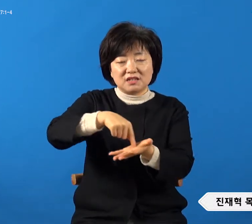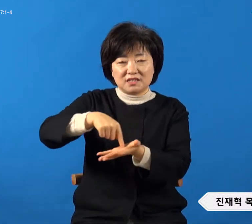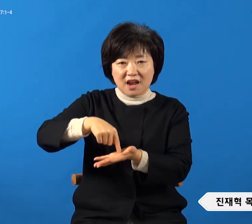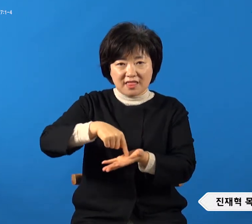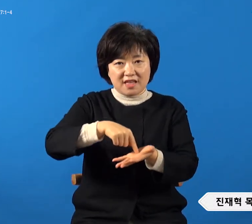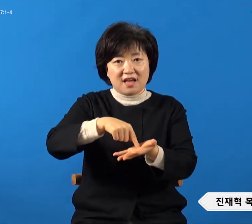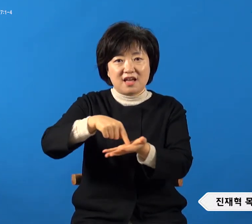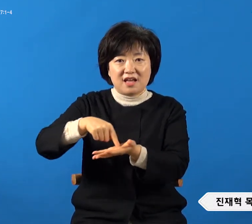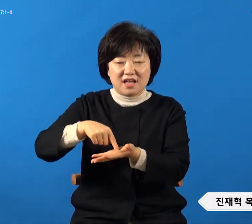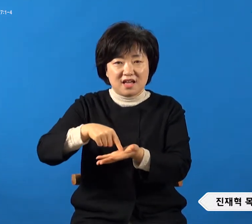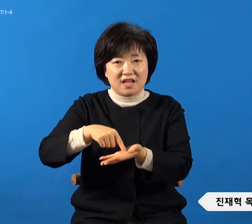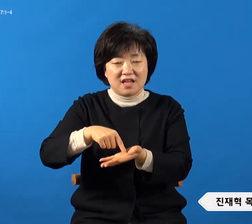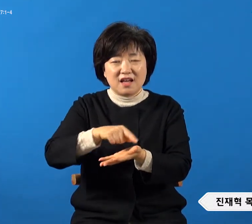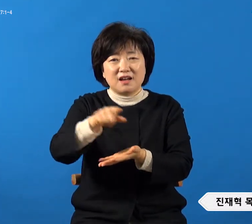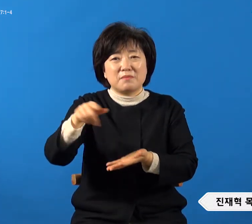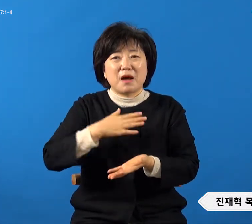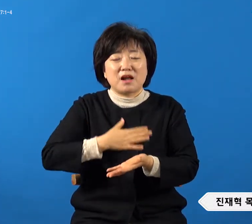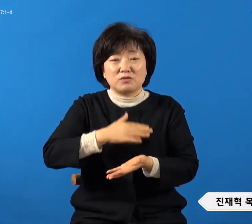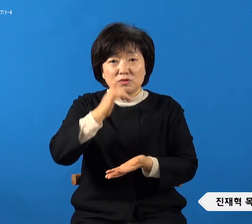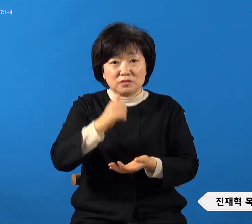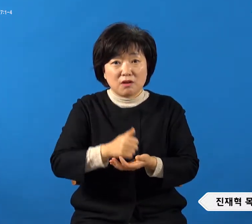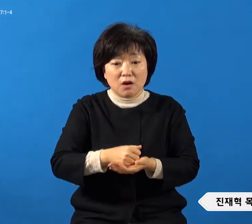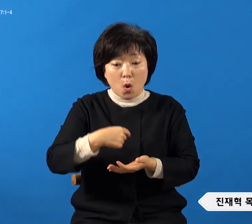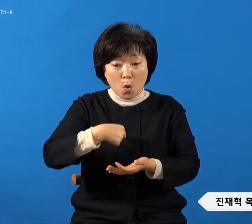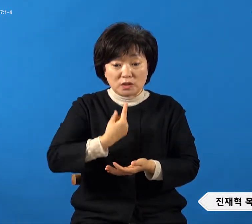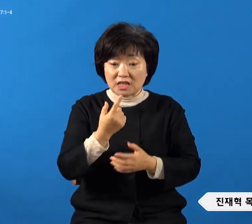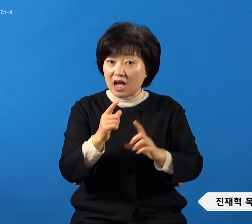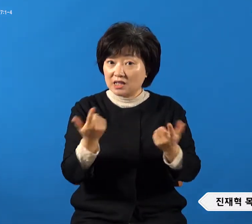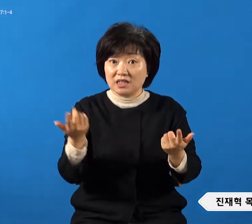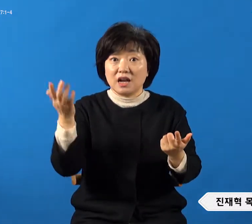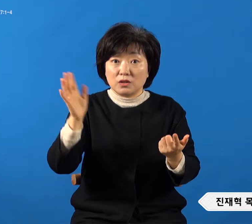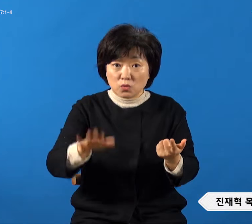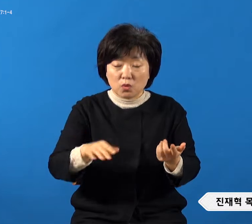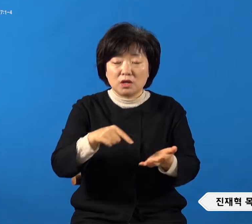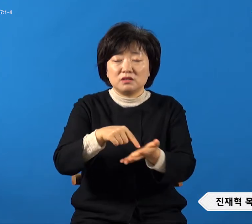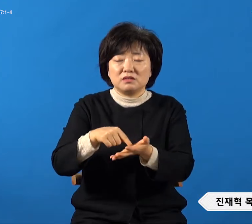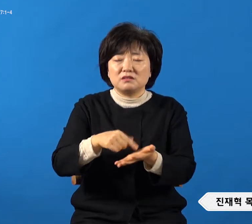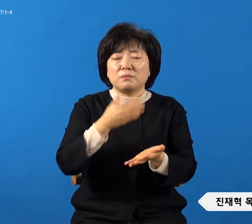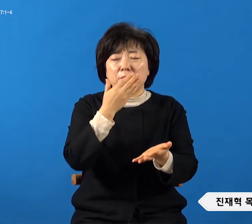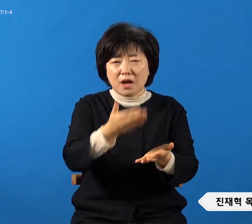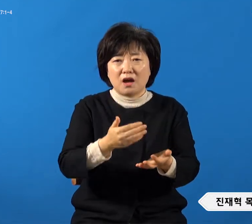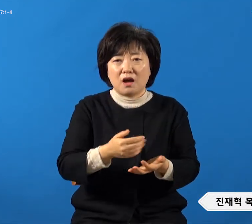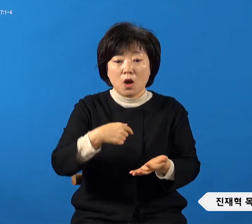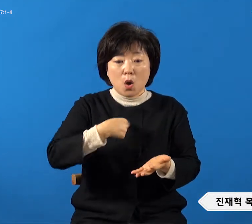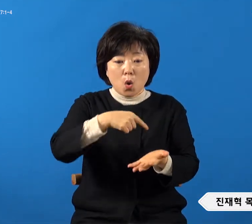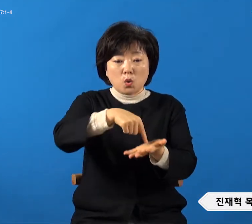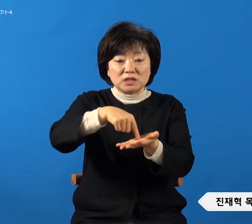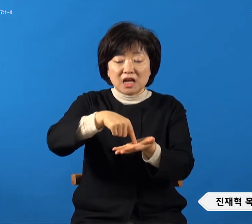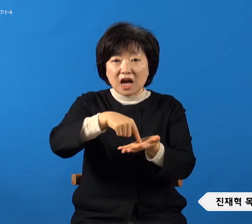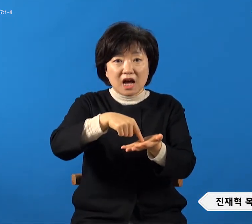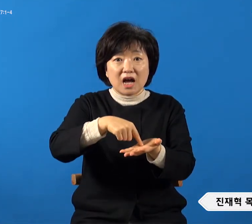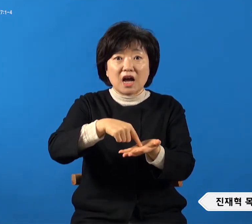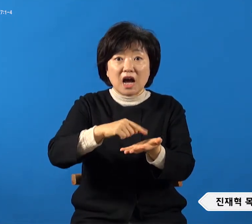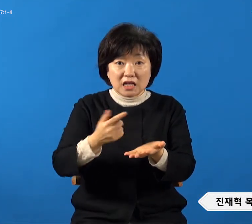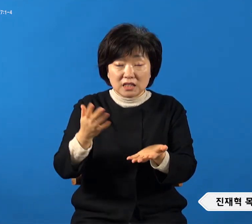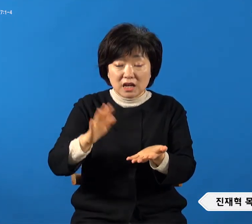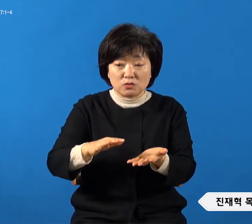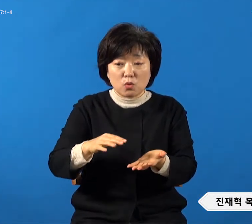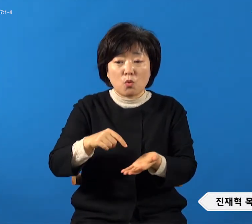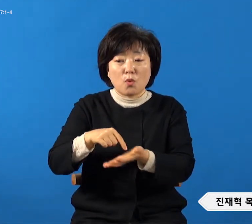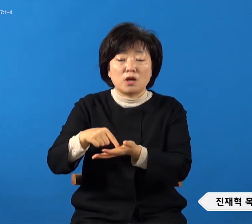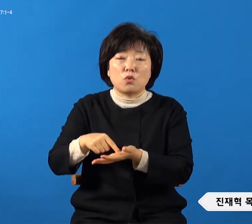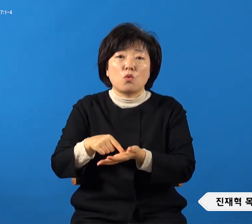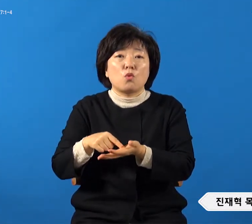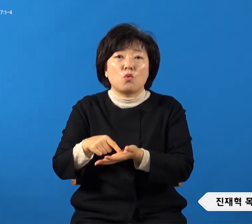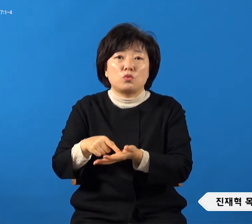쓸쓸함. 그러나 우리는 알고 있습니다. 혼자 되지 않아도 쓸쓸할 수 있습니다. 혼자 되지 않아도 여전히 외로울